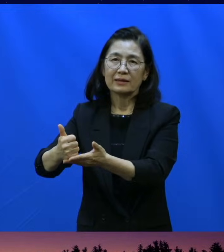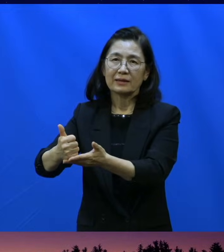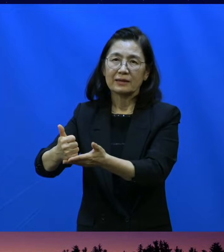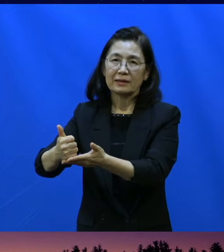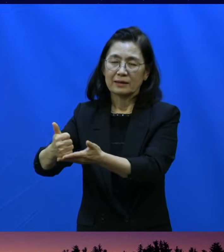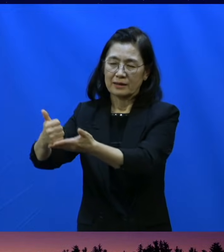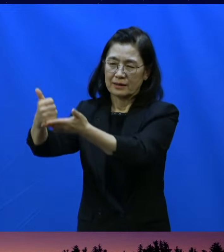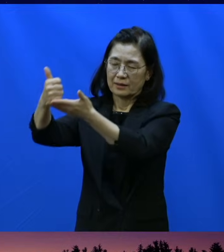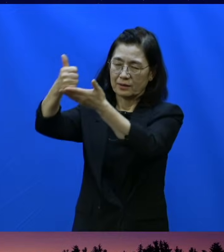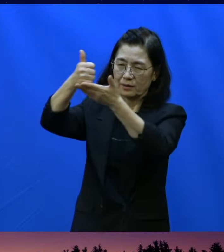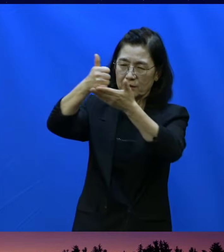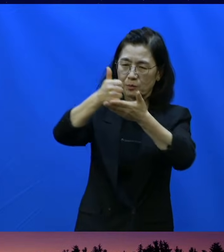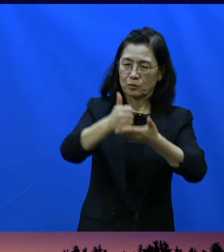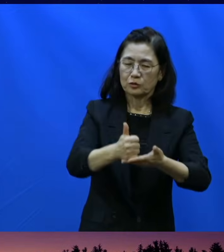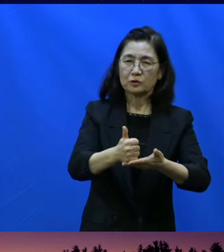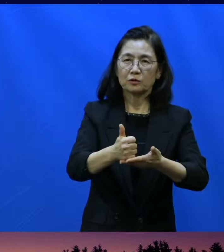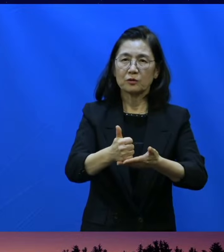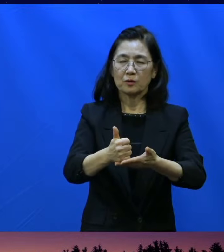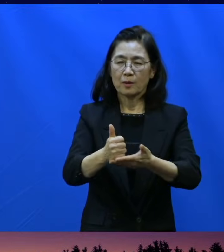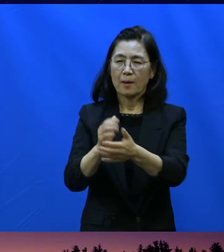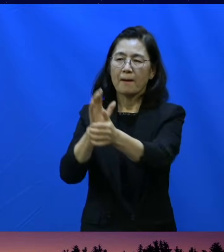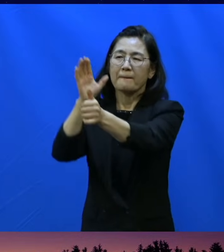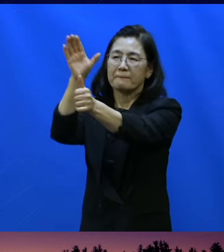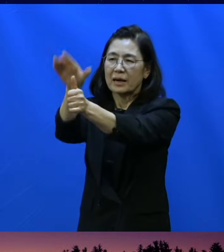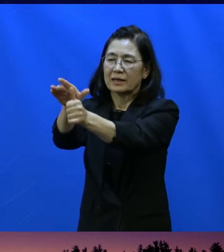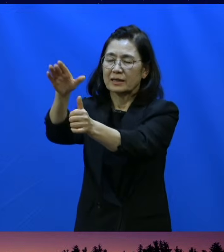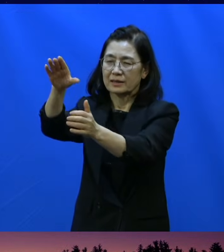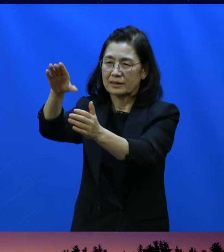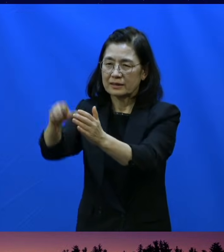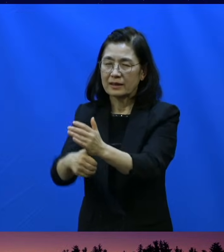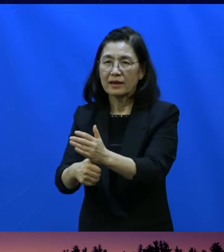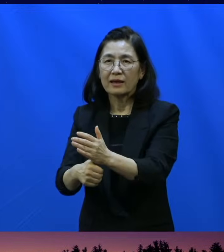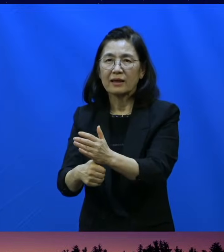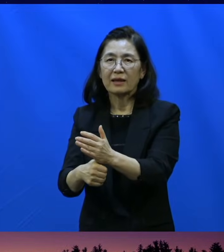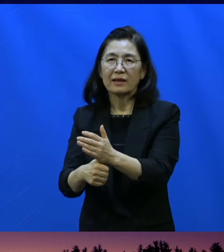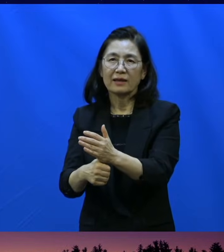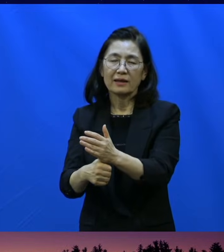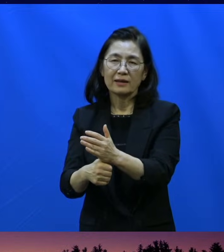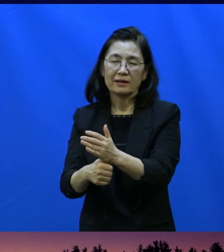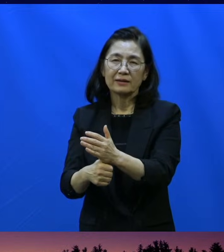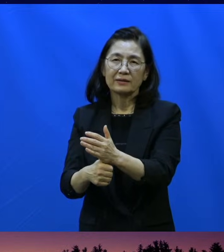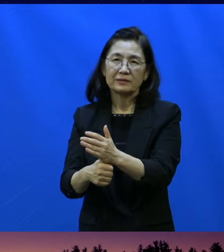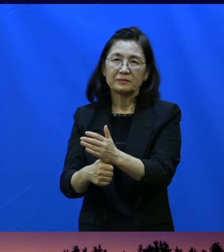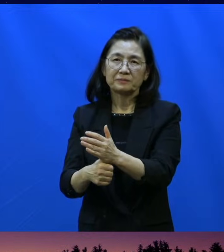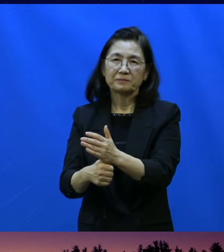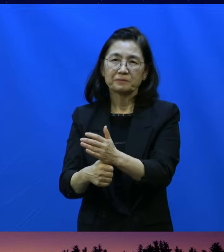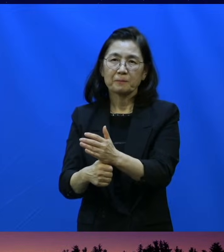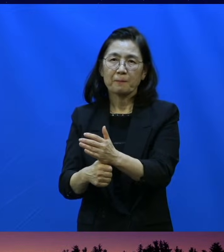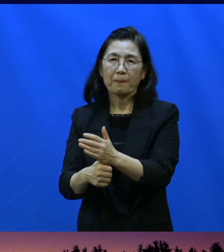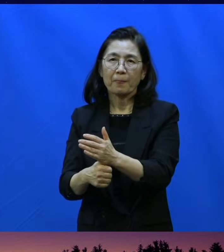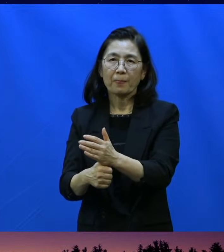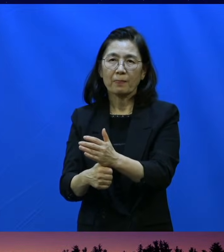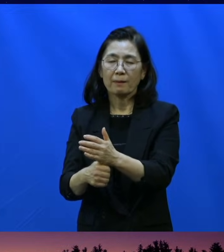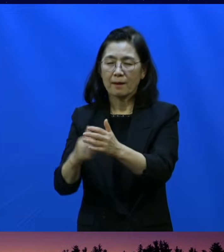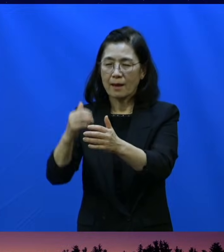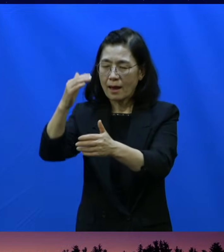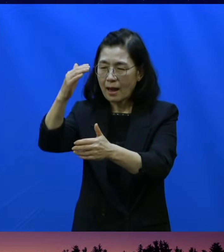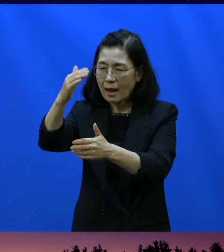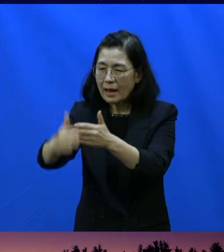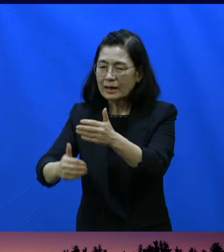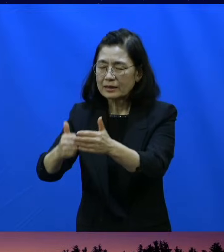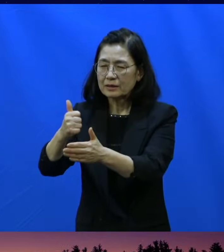모셔오고 그분을 의뢰하고 그분에게 모든 걸 맡길 때 그런 삶을 살아가는 우리에게 그분이 우리의 삶의